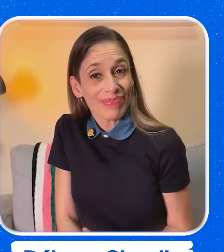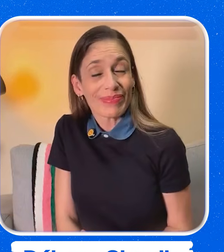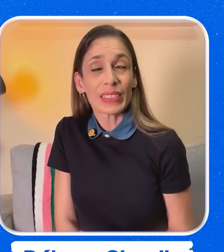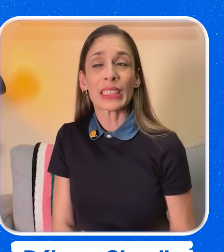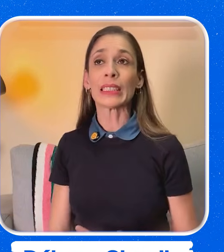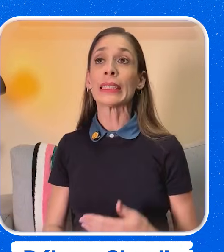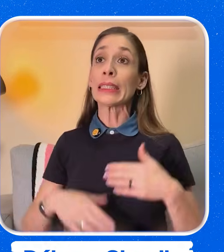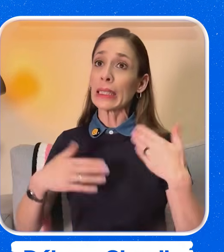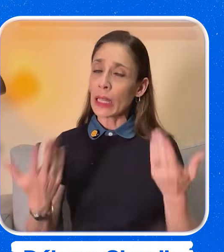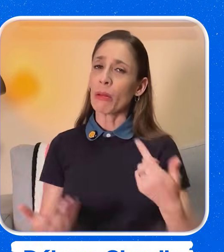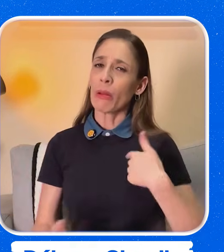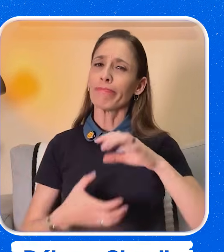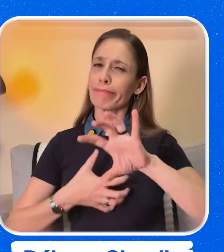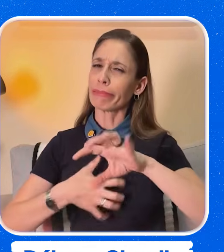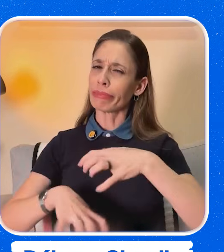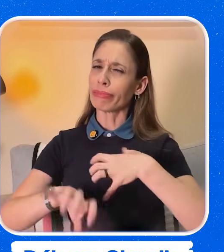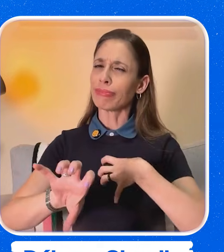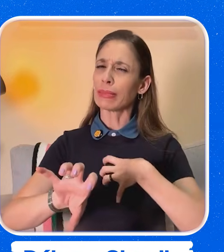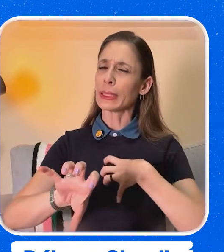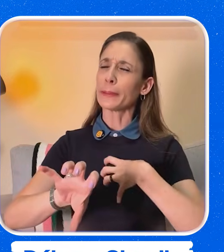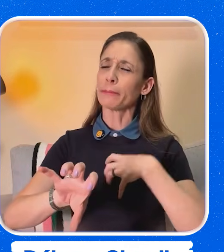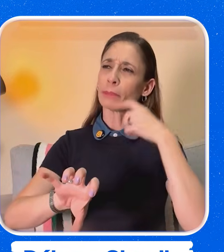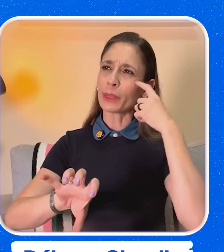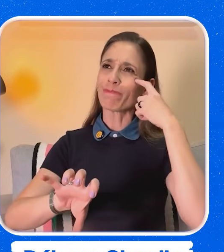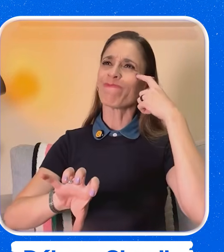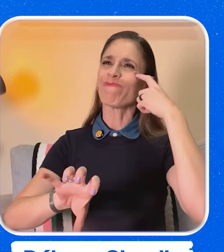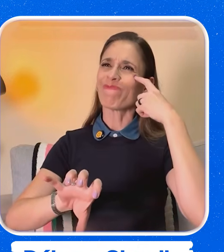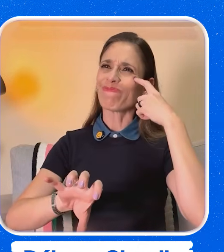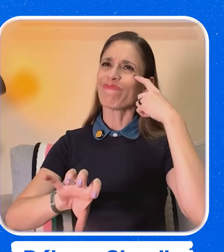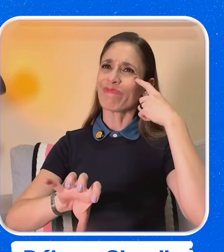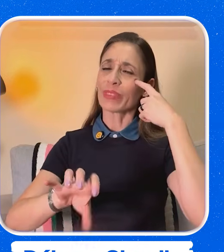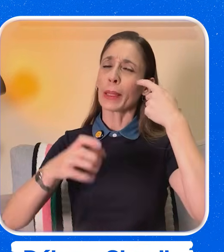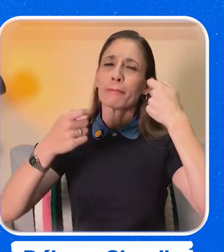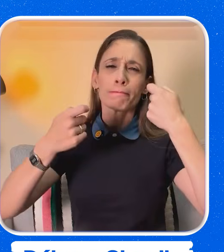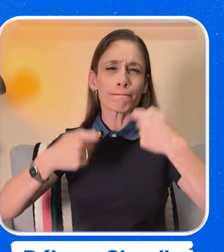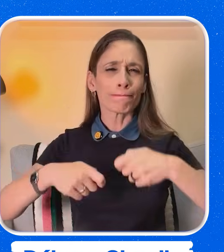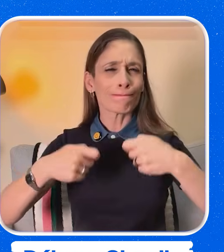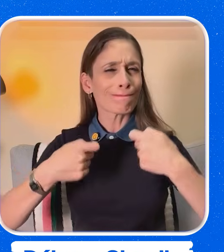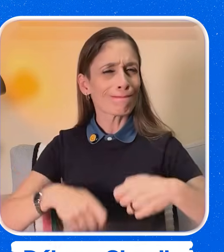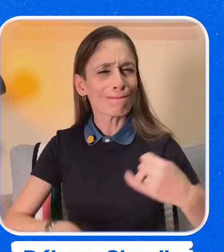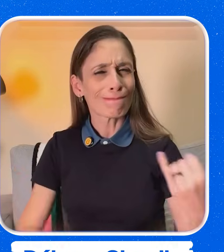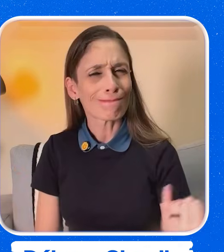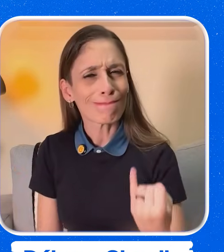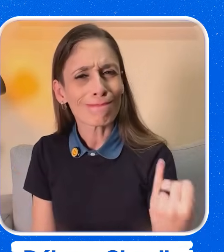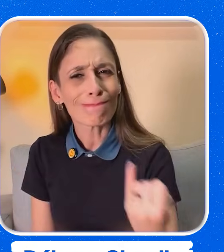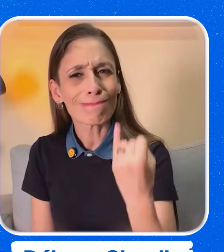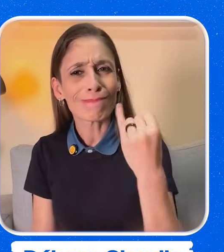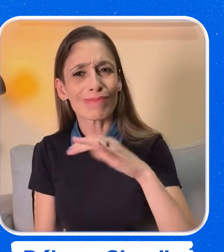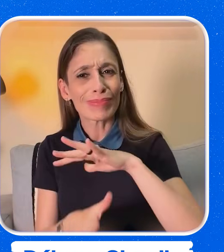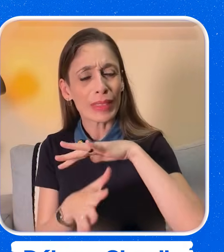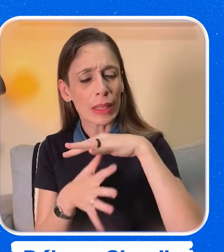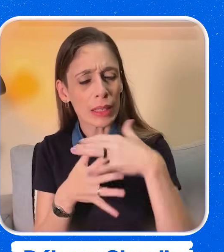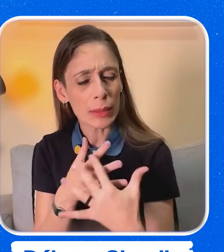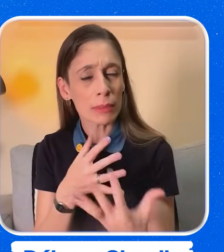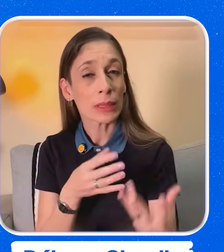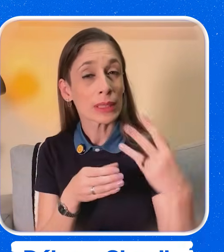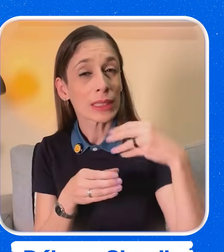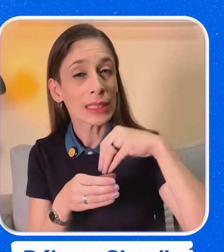colocar no lugar dessas pessoas que eu vi o quanto que era necessário trazer a Libras para dentro da